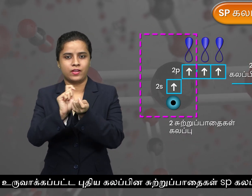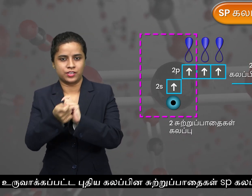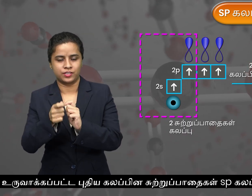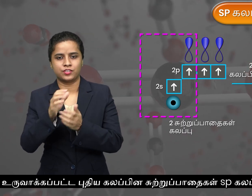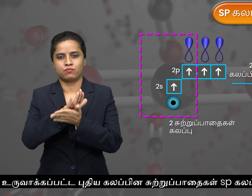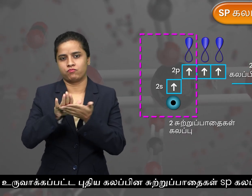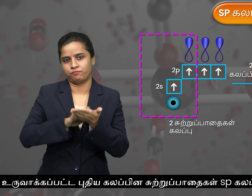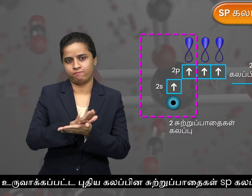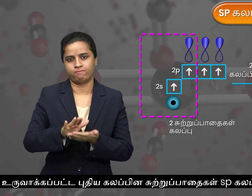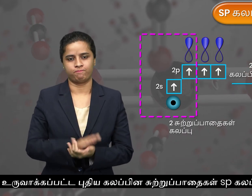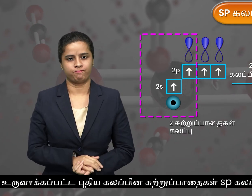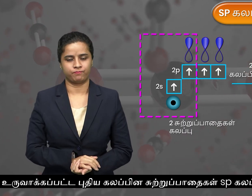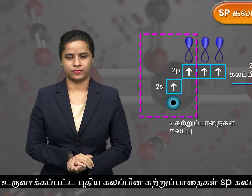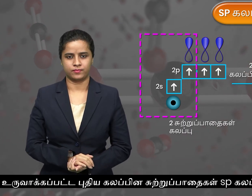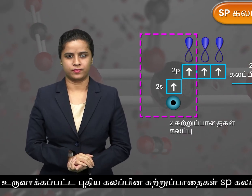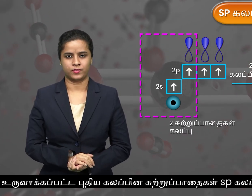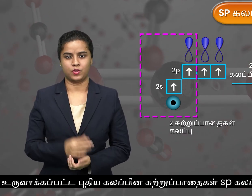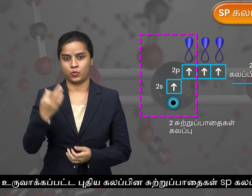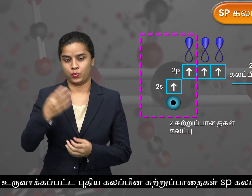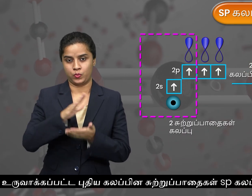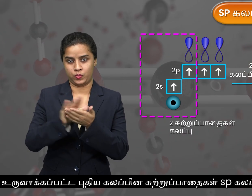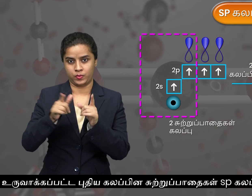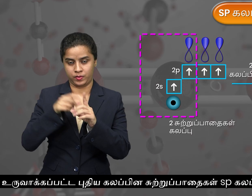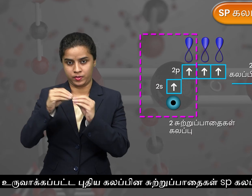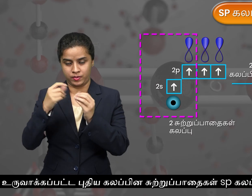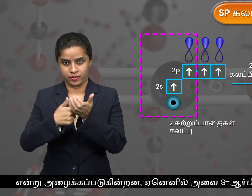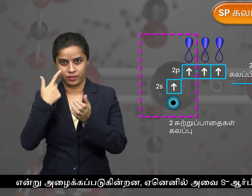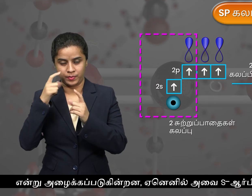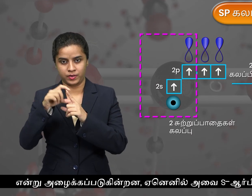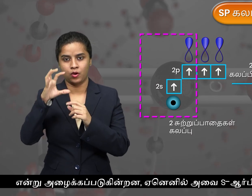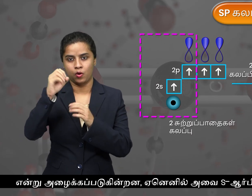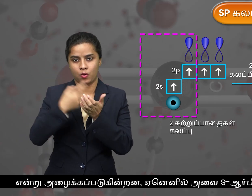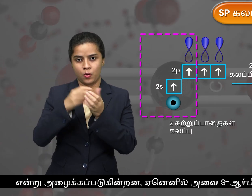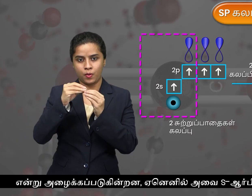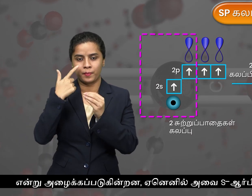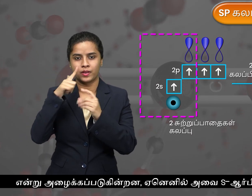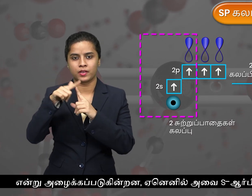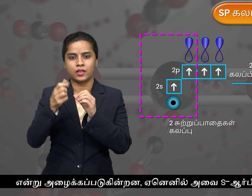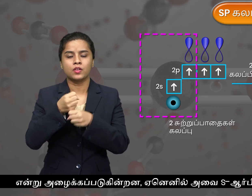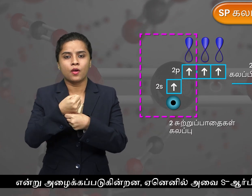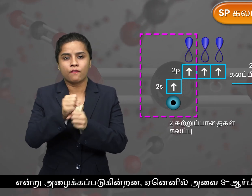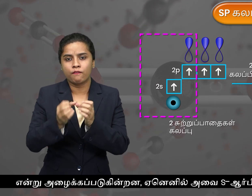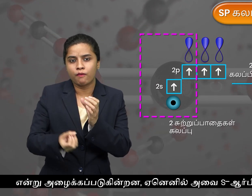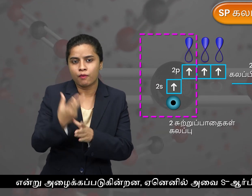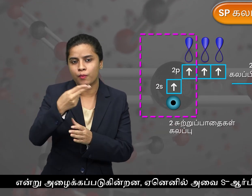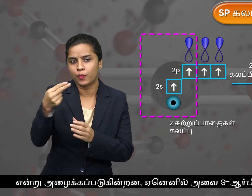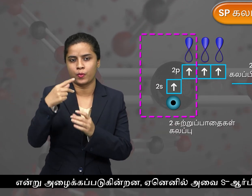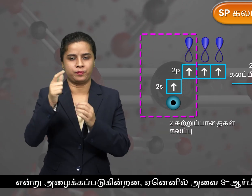புதிய கலப்பின சுற்றுப்பாதைகள் sp கலப்பின சுற்றுப்பாதைகள் என்று அழைக்கப்படுகின்றன, ஏனெனில் அவை s ஆர்பிட்டால்